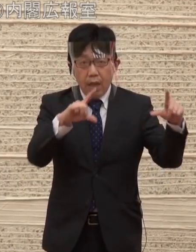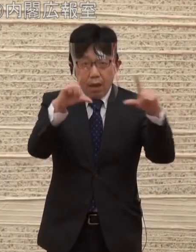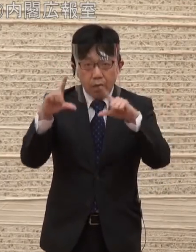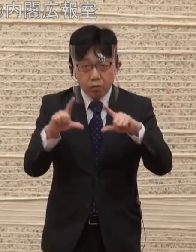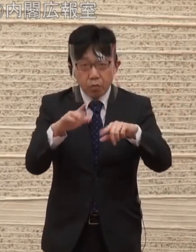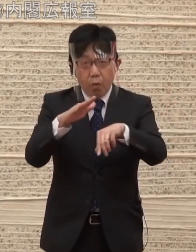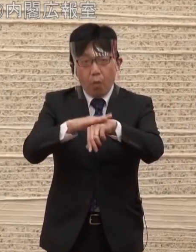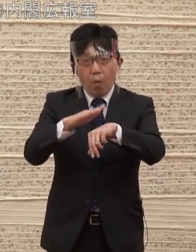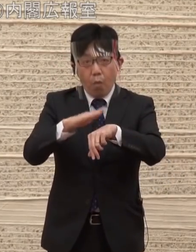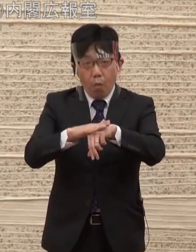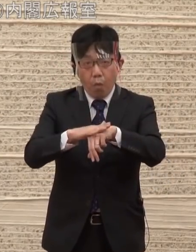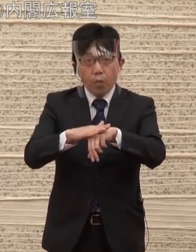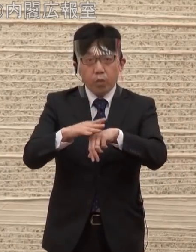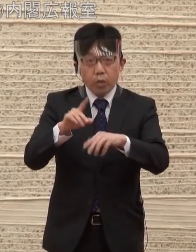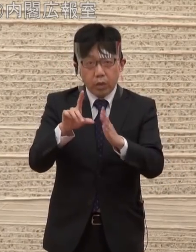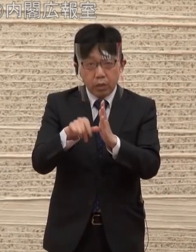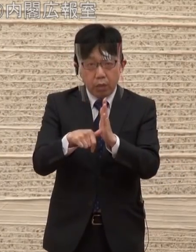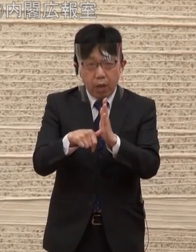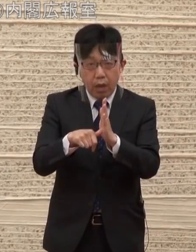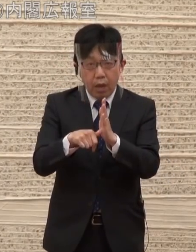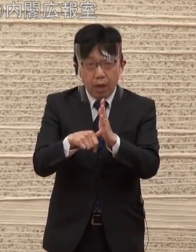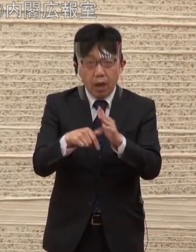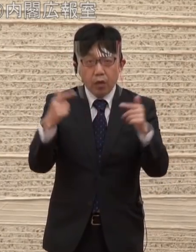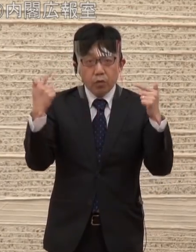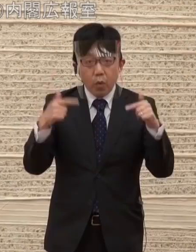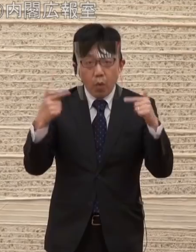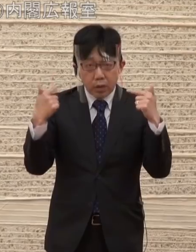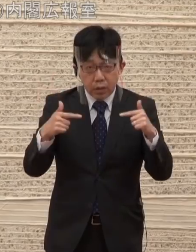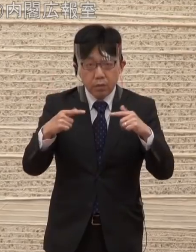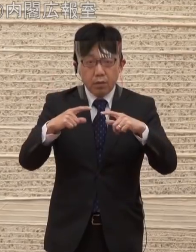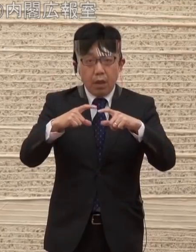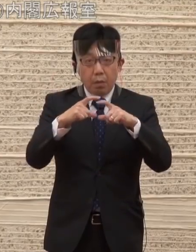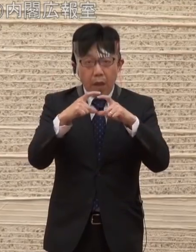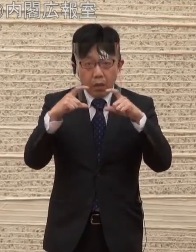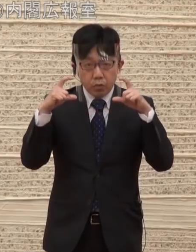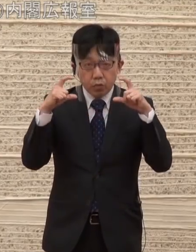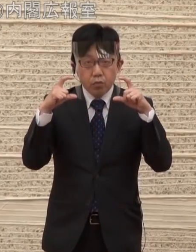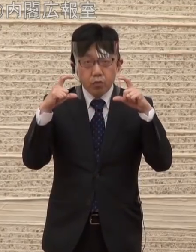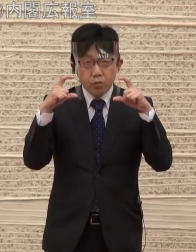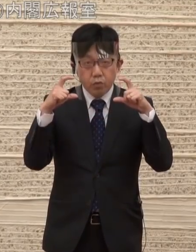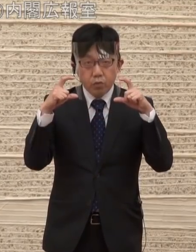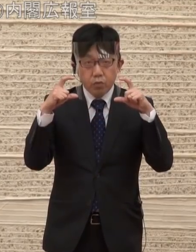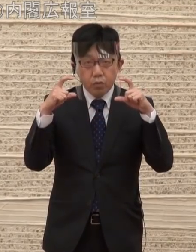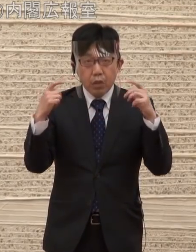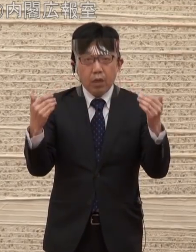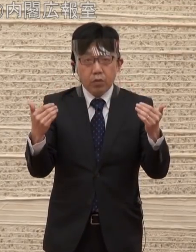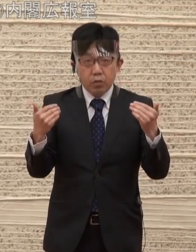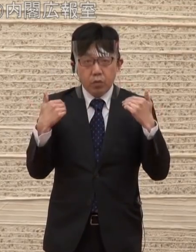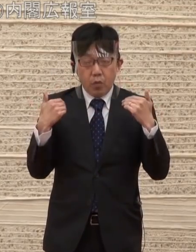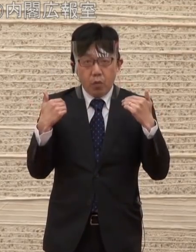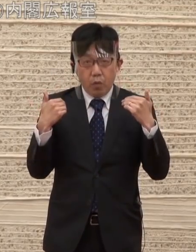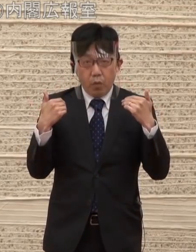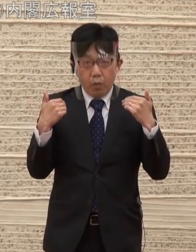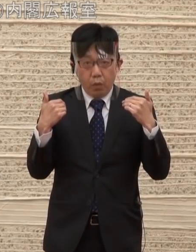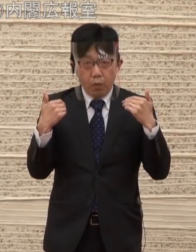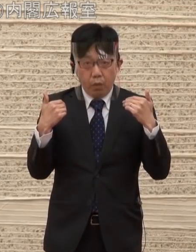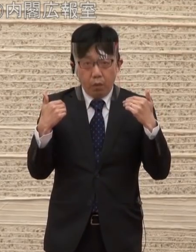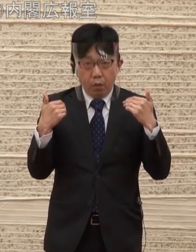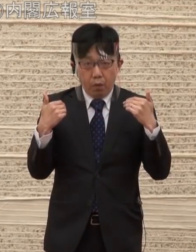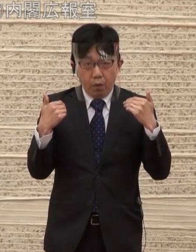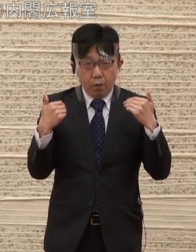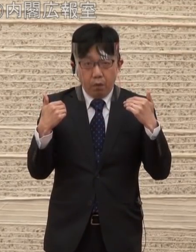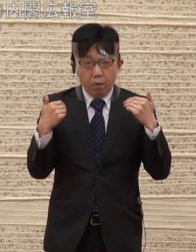で黒皆様には常時マスクの着用をお願いをしていることでございますが間に